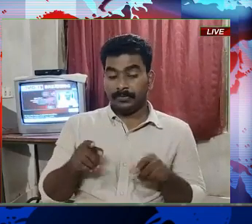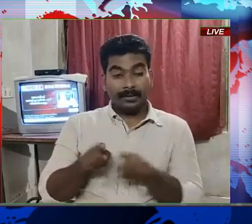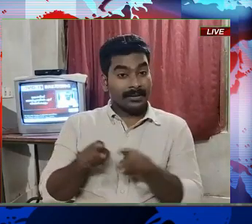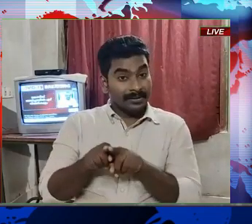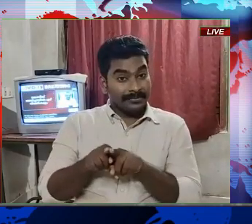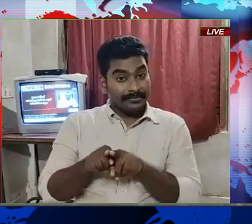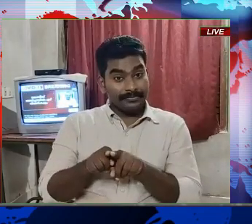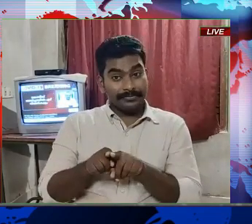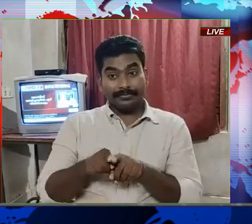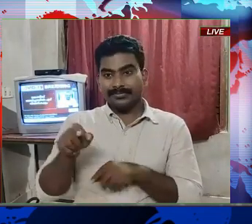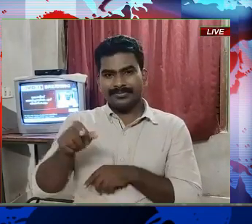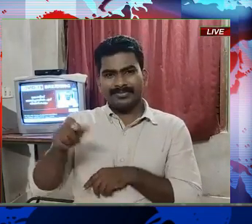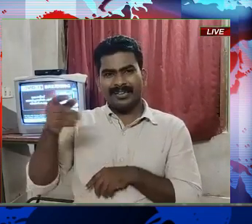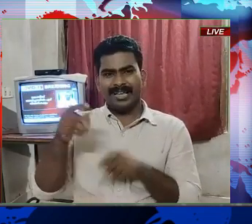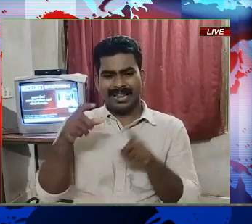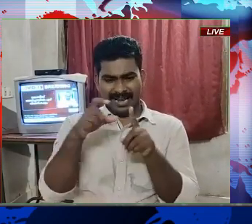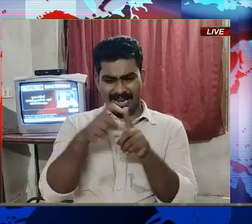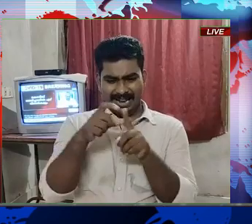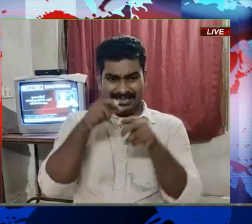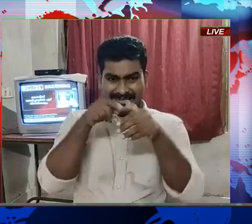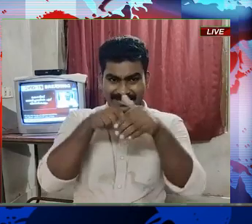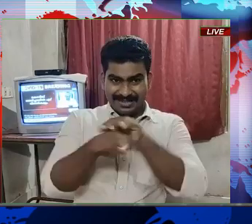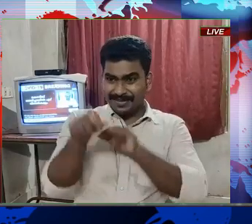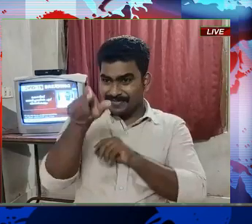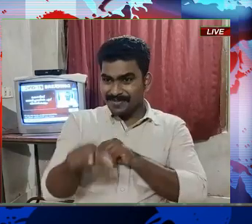സന്നദ്ധ പ്രവർത്തനത്തിൻ്റെ ഭാഗമാകാൻ പാടില്ല.